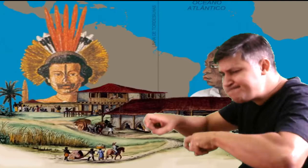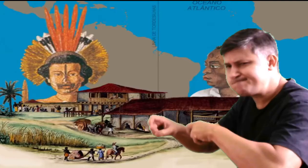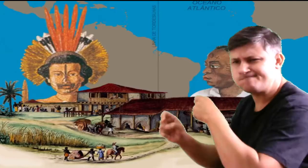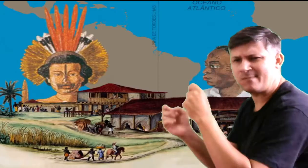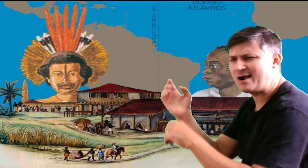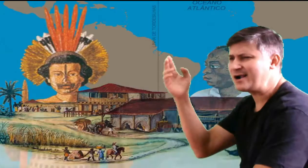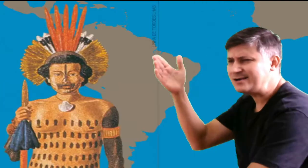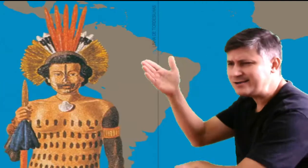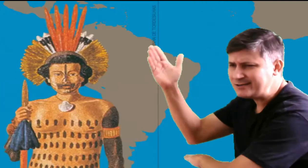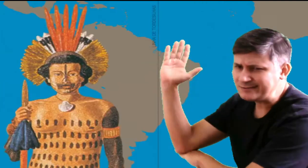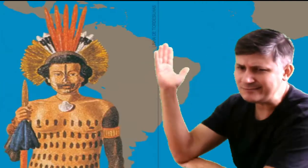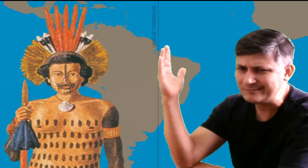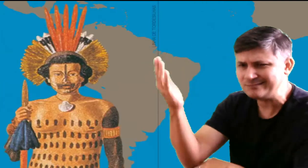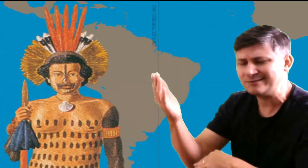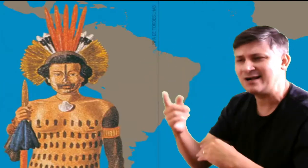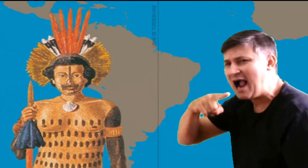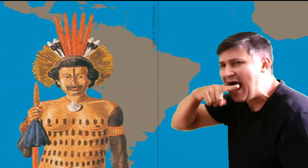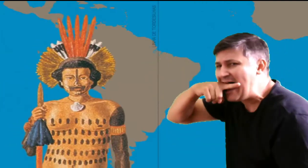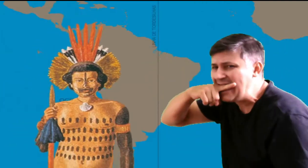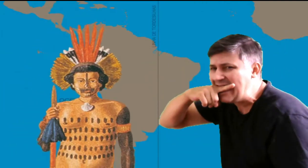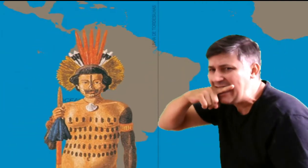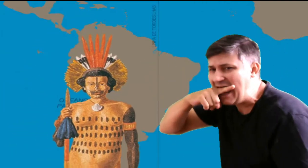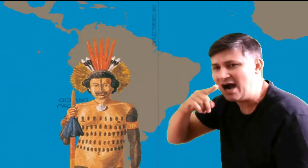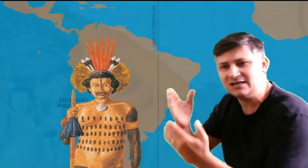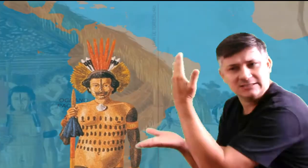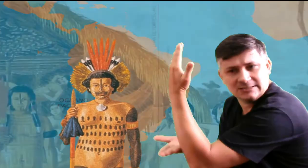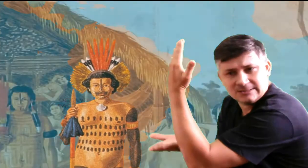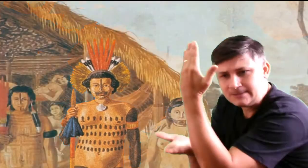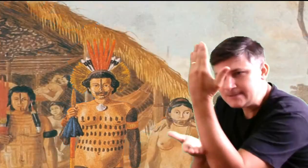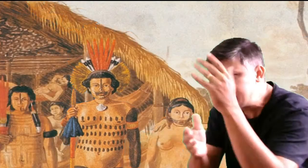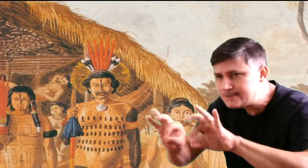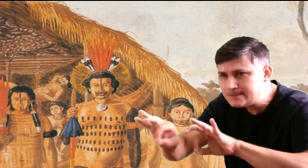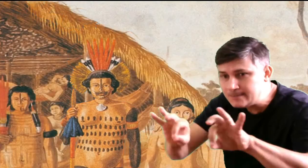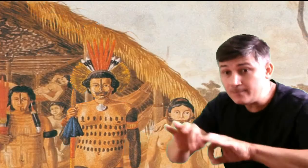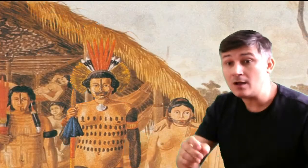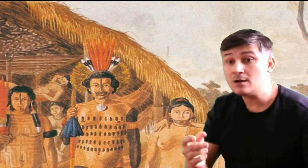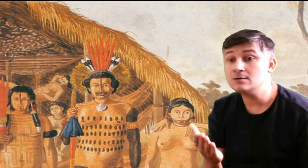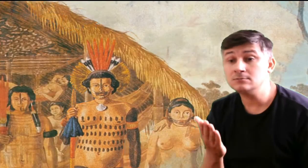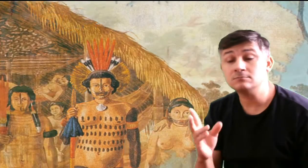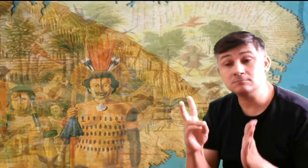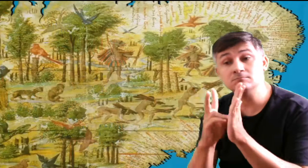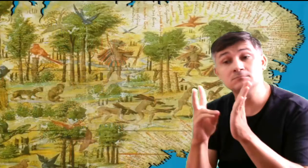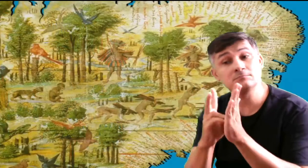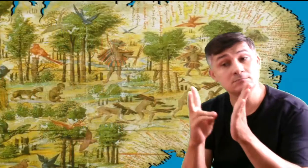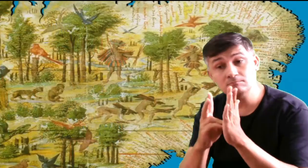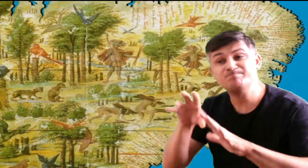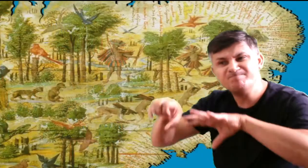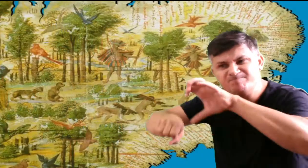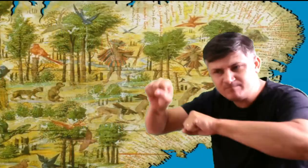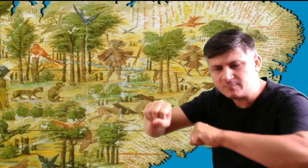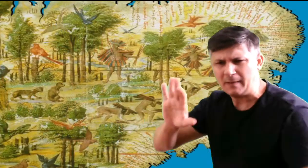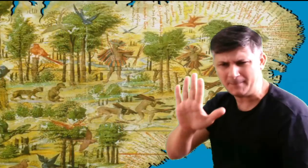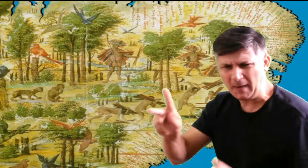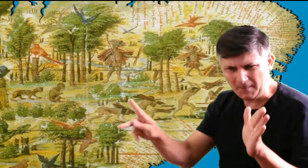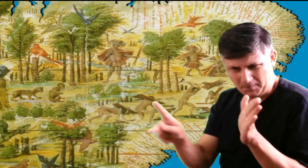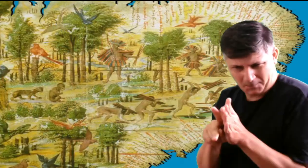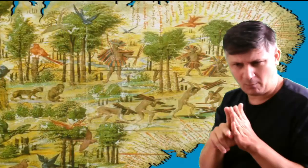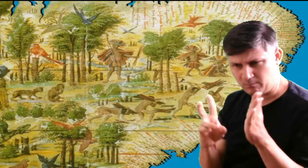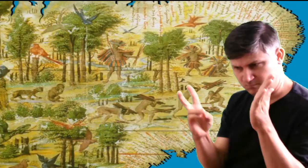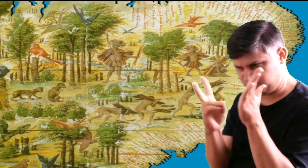africanos. O índio foi o primeiro a ser escravizado, mas essa prática sofreu resistência dos próprios índios, que conheciam